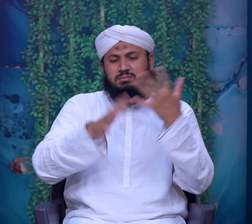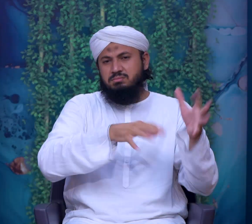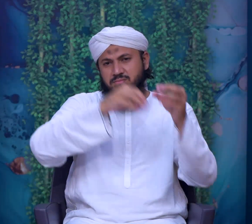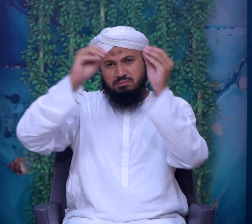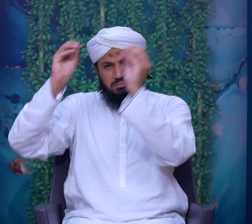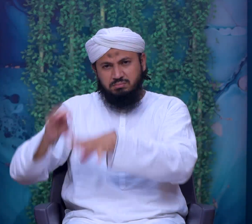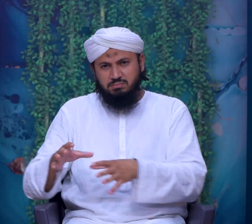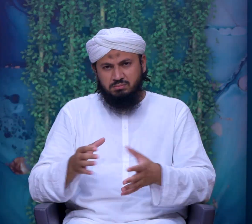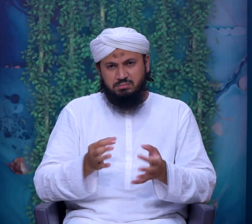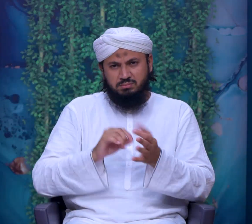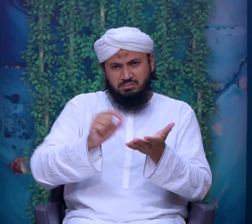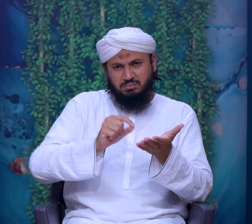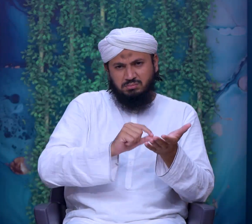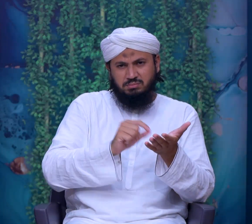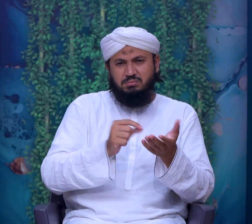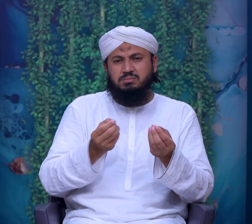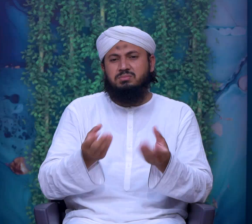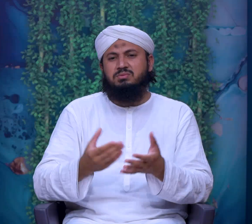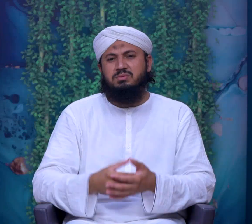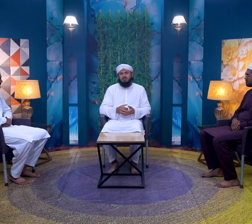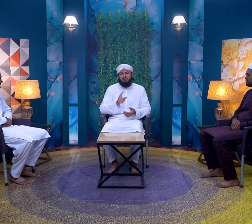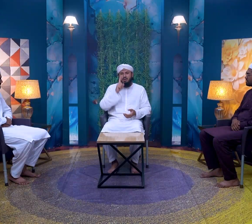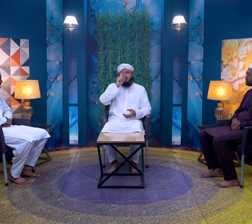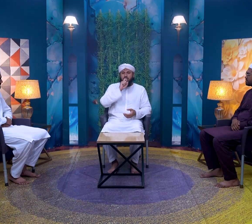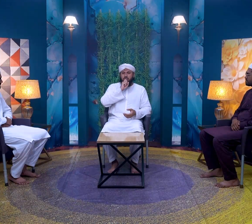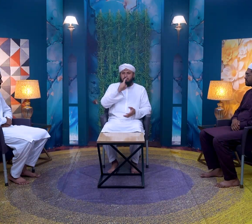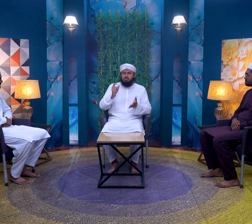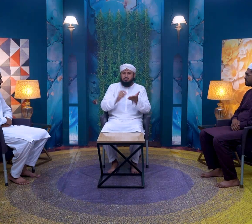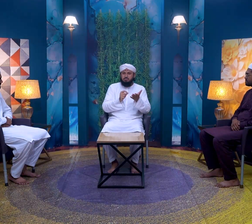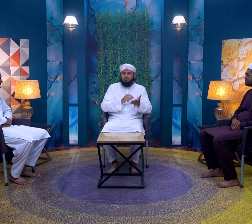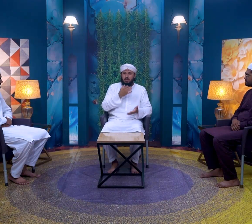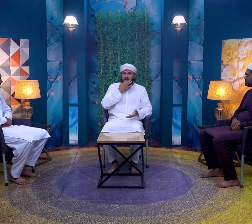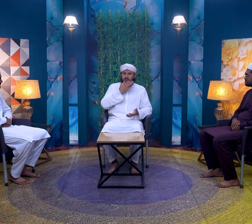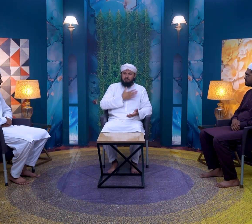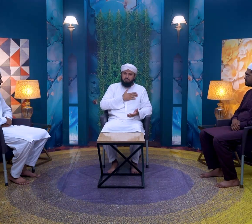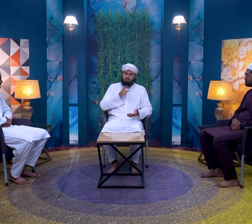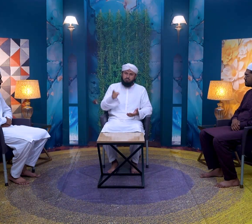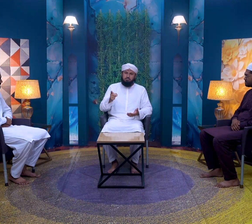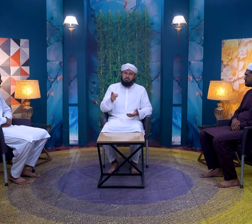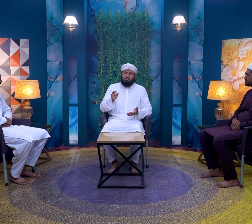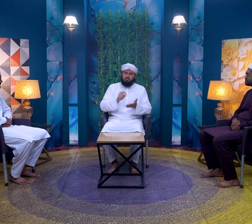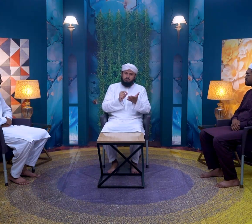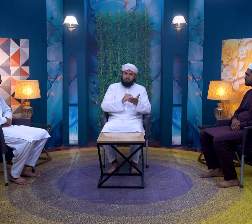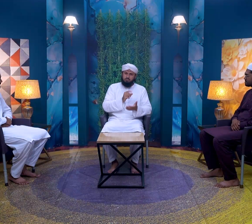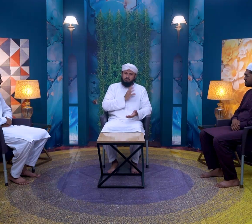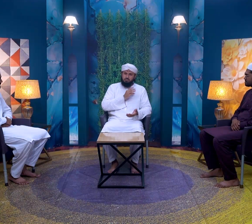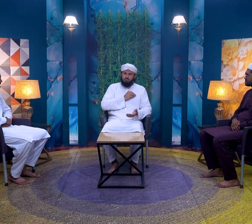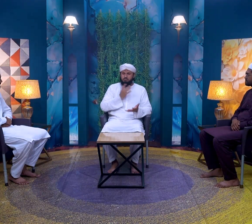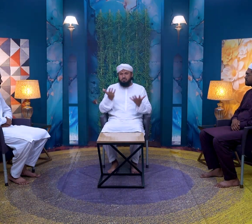اسے جہنم میں ڈال دے گا۔ ابھی لکھنا ہی چاہتا تھا کہ اللہ پاک کی طرف سے ندا آئی، اے قلم ذرا ادب سے، تو وہ ہیبت و جلال الہی سے